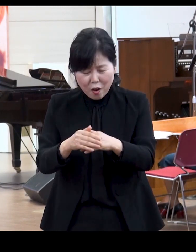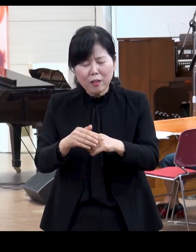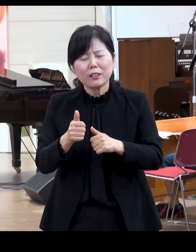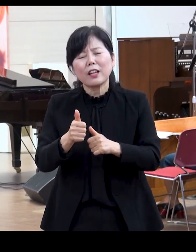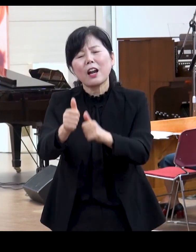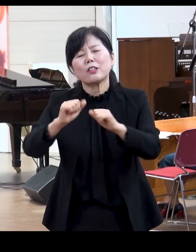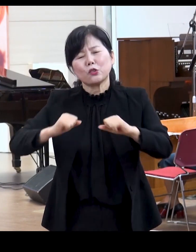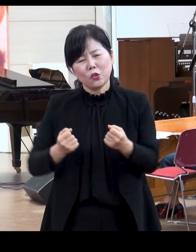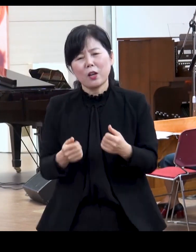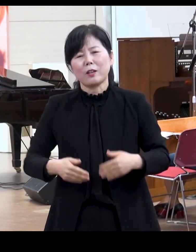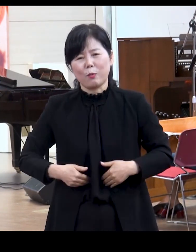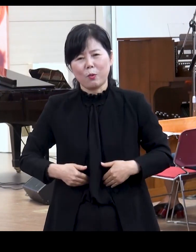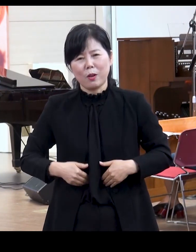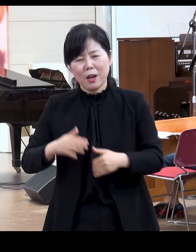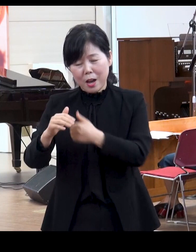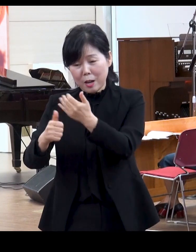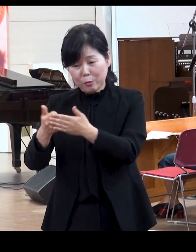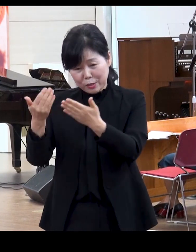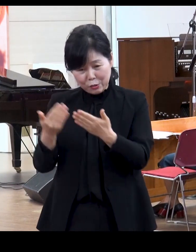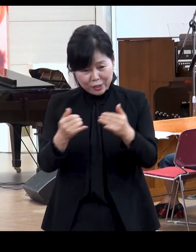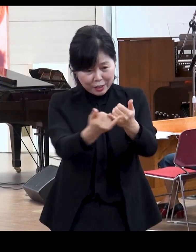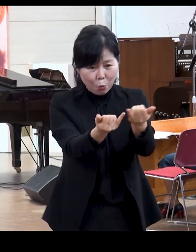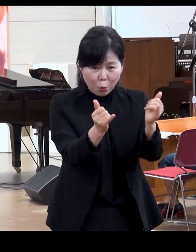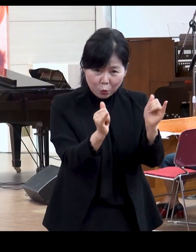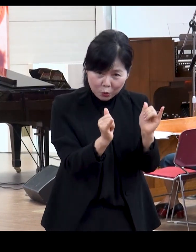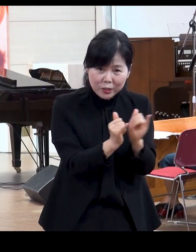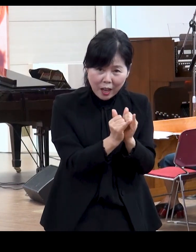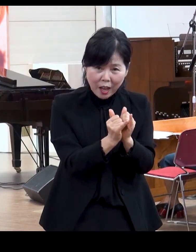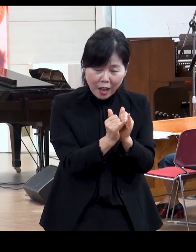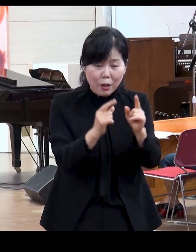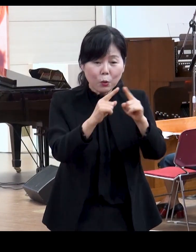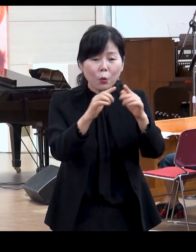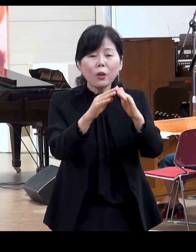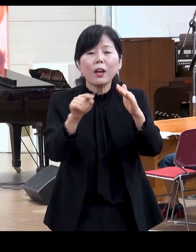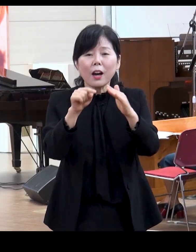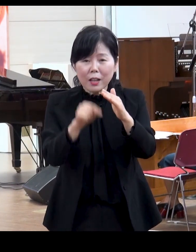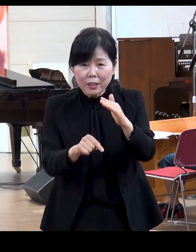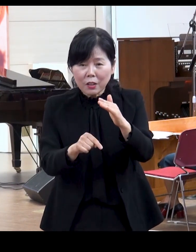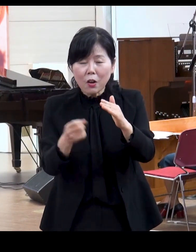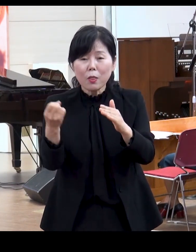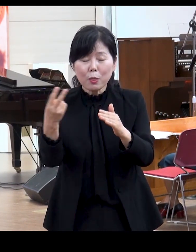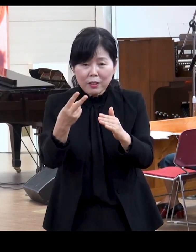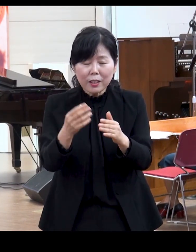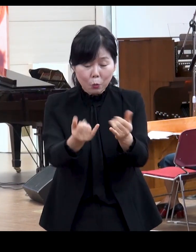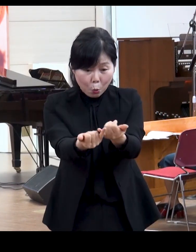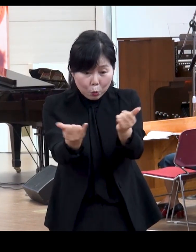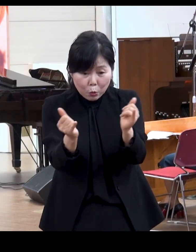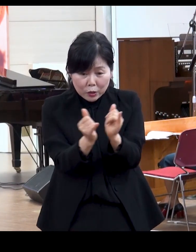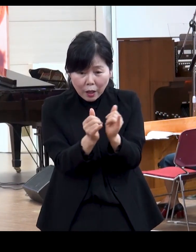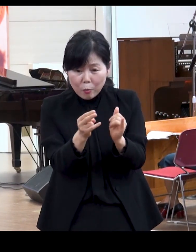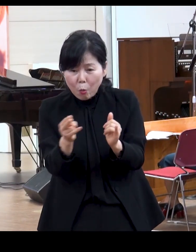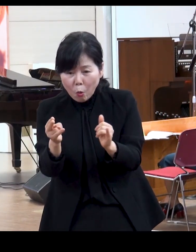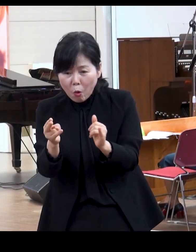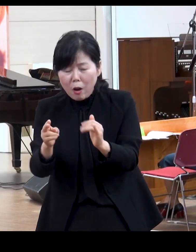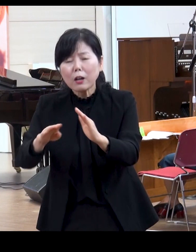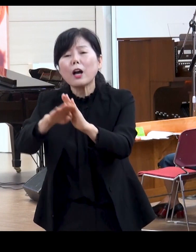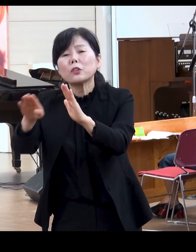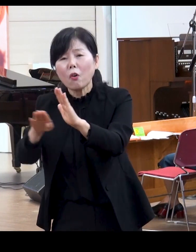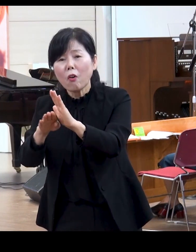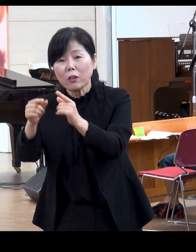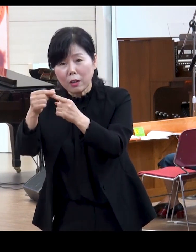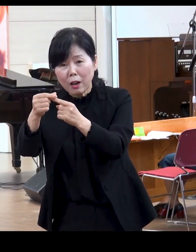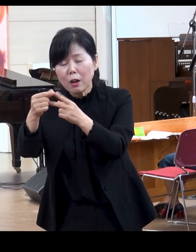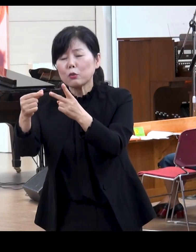하나님이 우리에게 허락하신 바로 그 공동체, 주의 몸된 공동체 가운데서 특별히 저는 두 가지를 강조하고 싶어요. 하나가